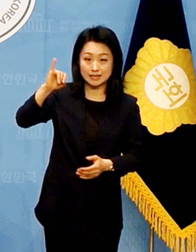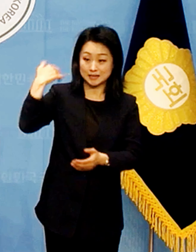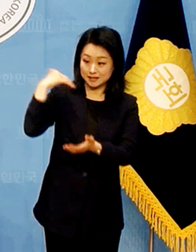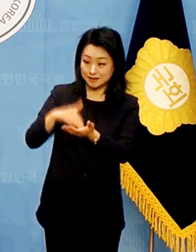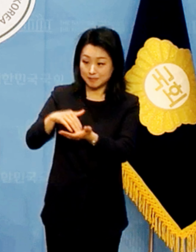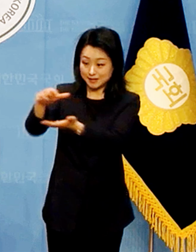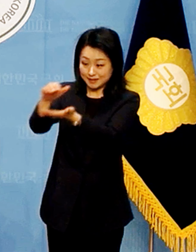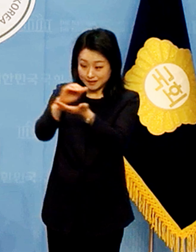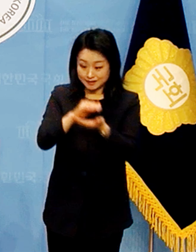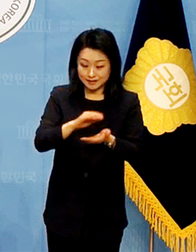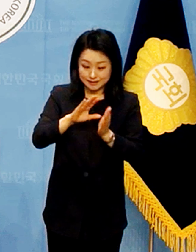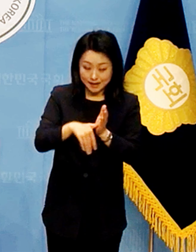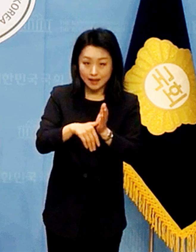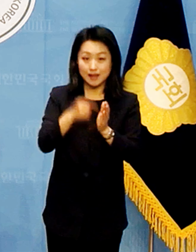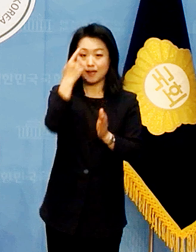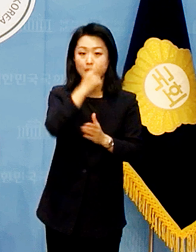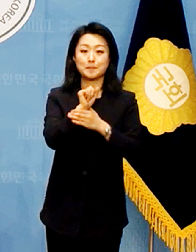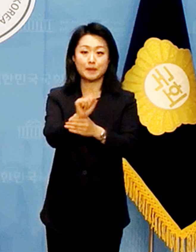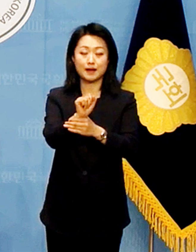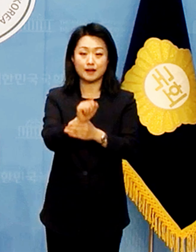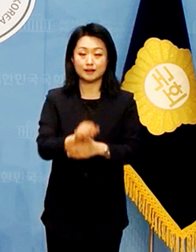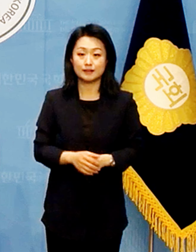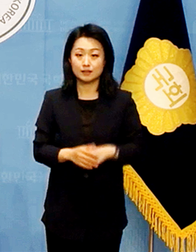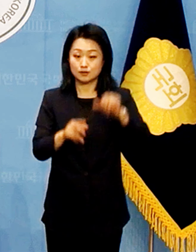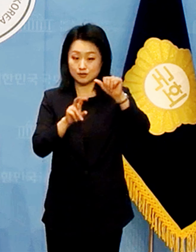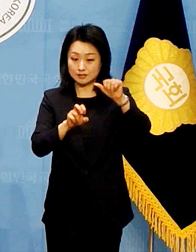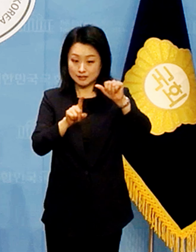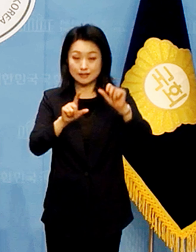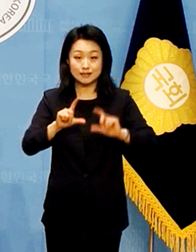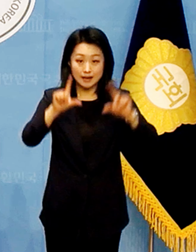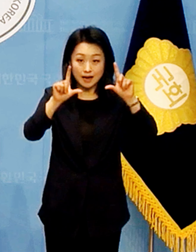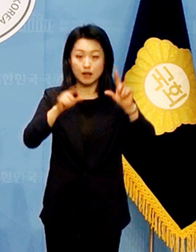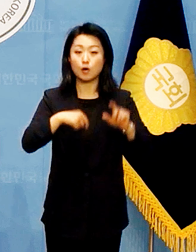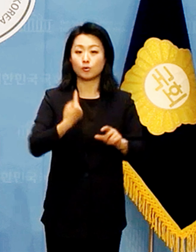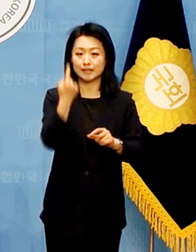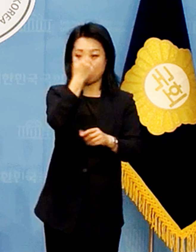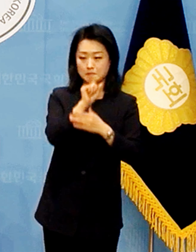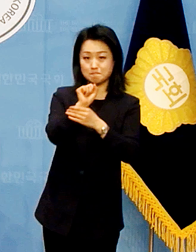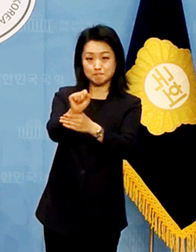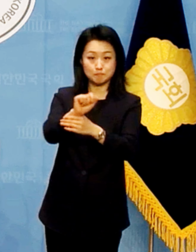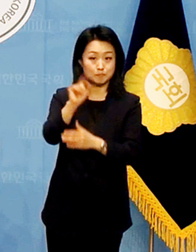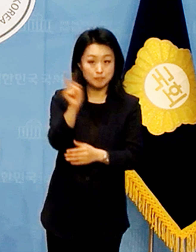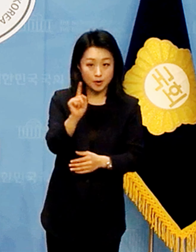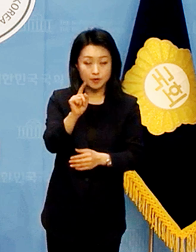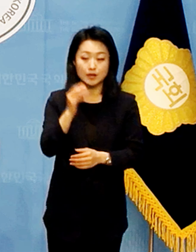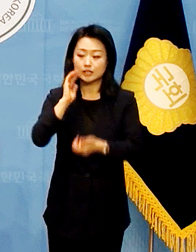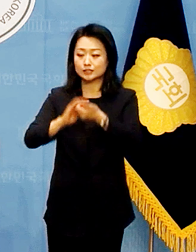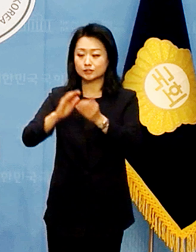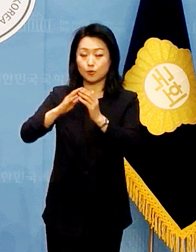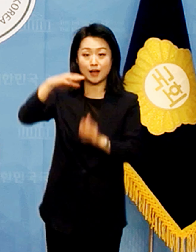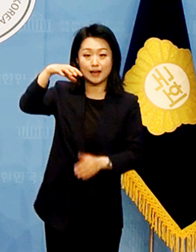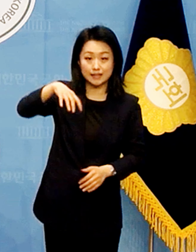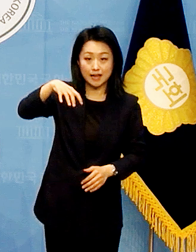등장했습니다. 21일에는 배우자 없이 단독 행보에 나섭니다. 청와대